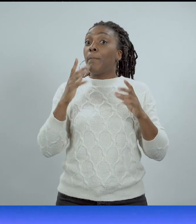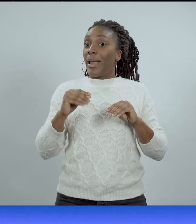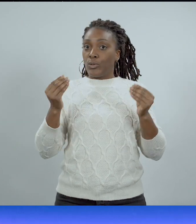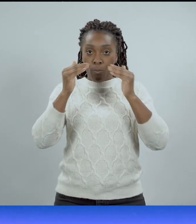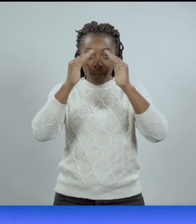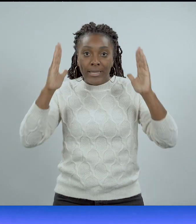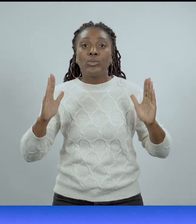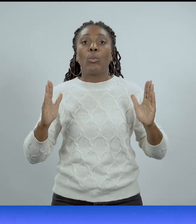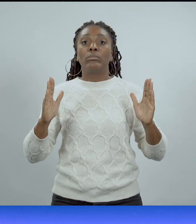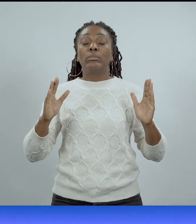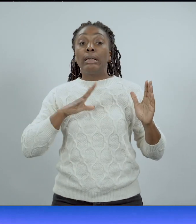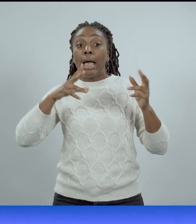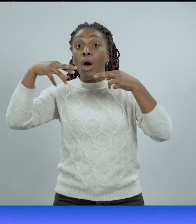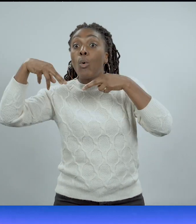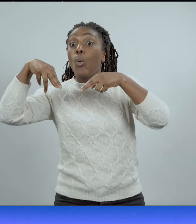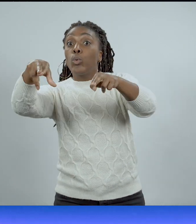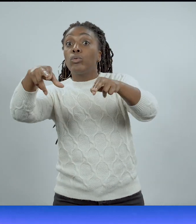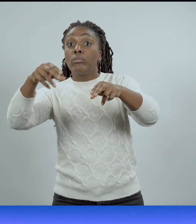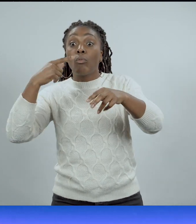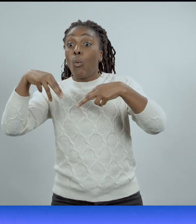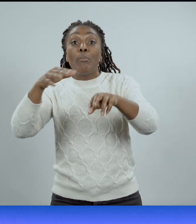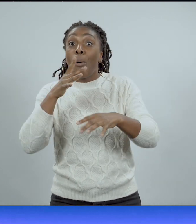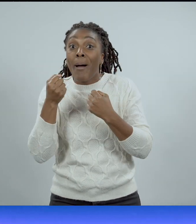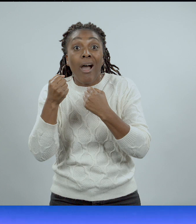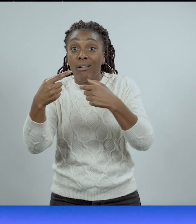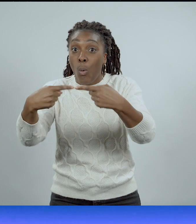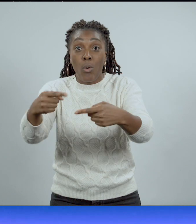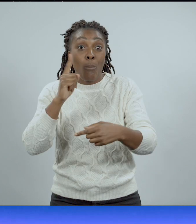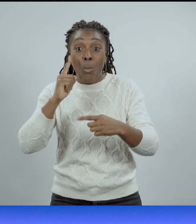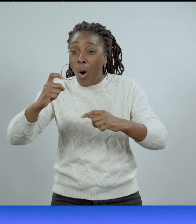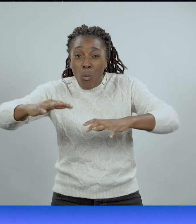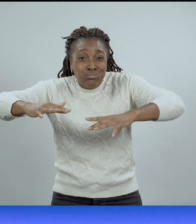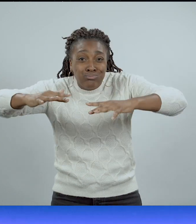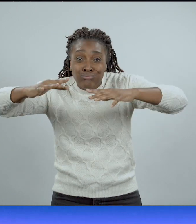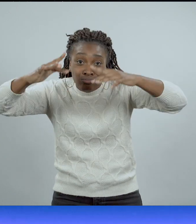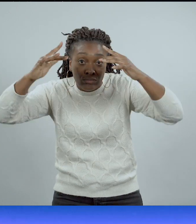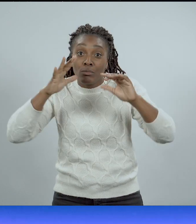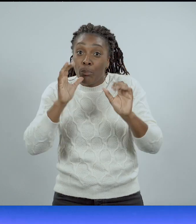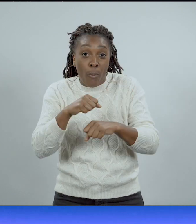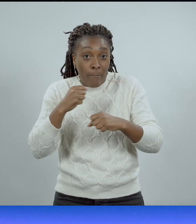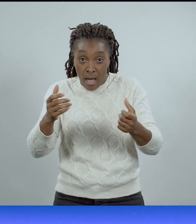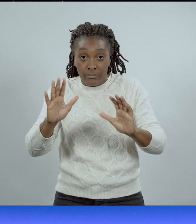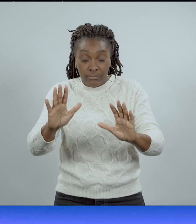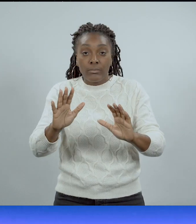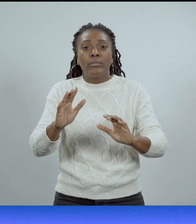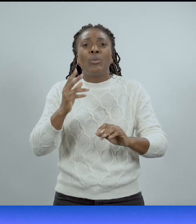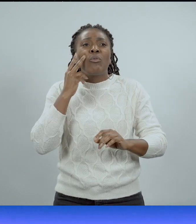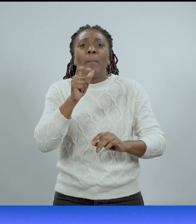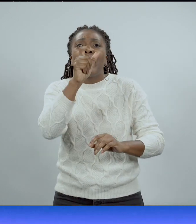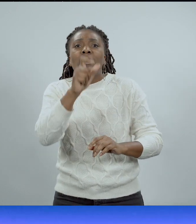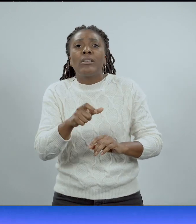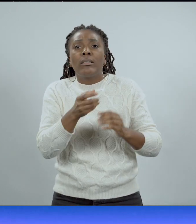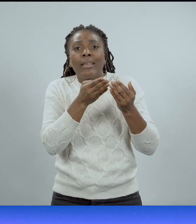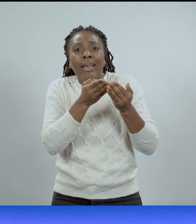Elle se trouve dans une maison. Il y a une route qu'elle voit qui est impraticable, qui est complètement inondée. On voit